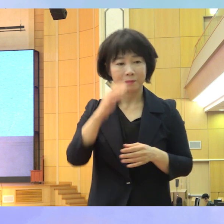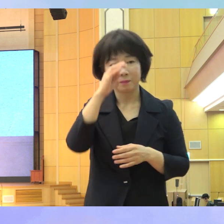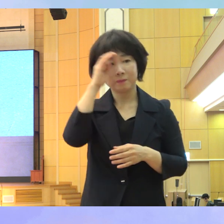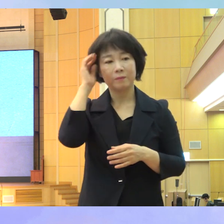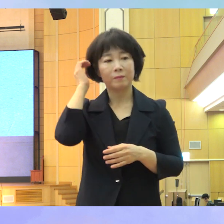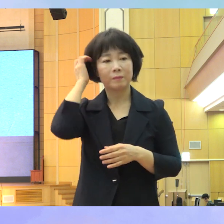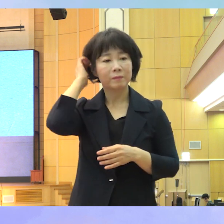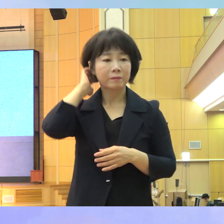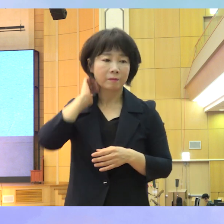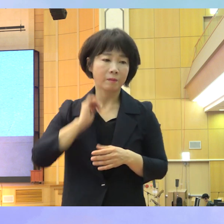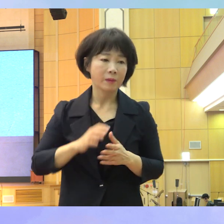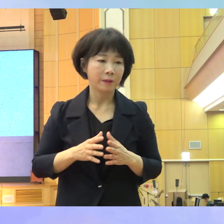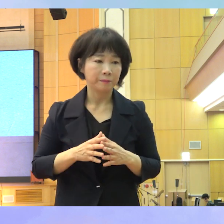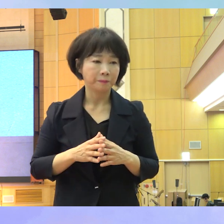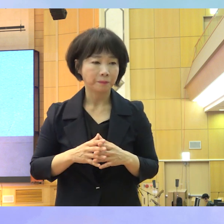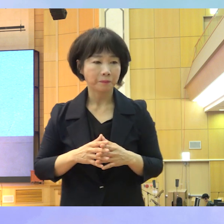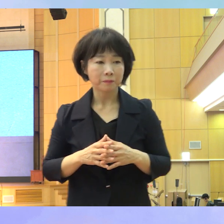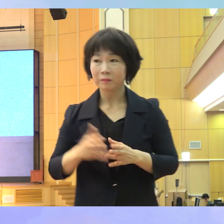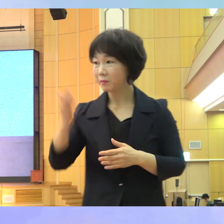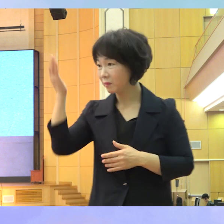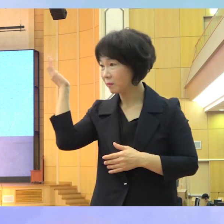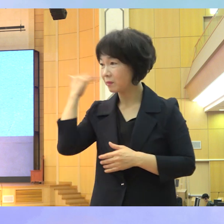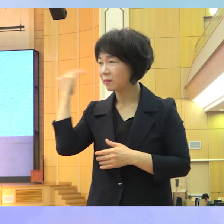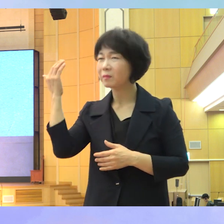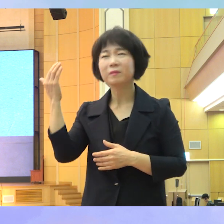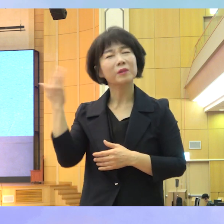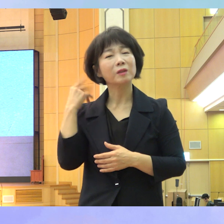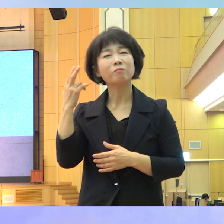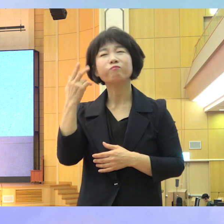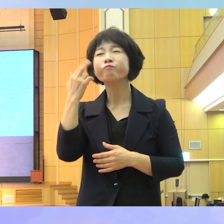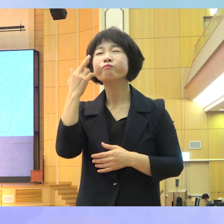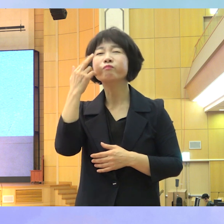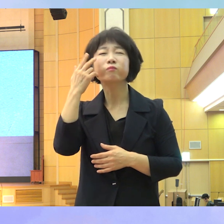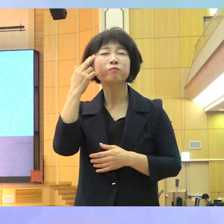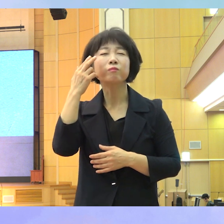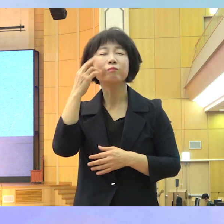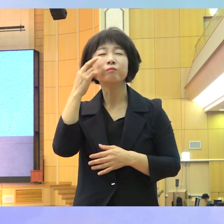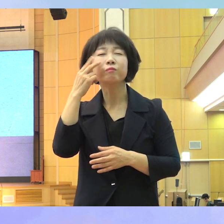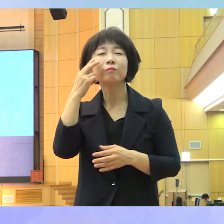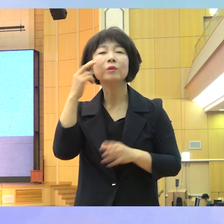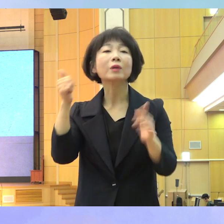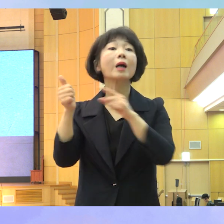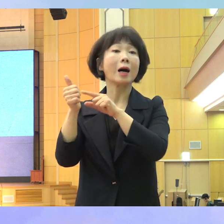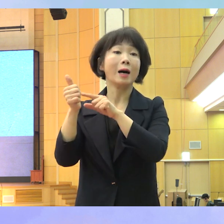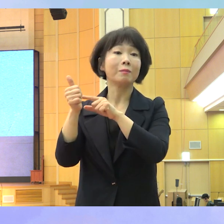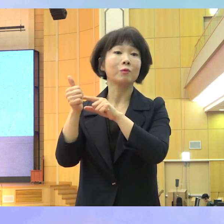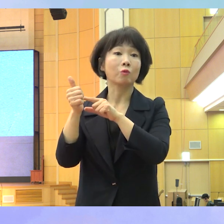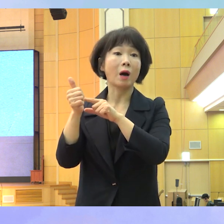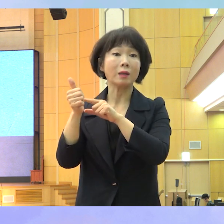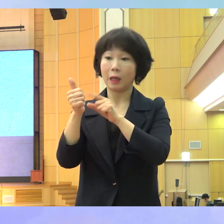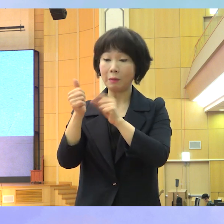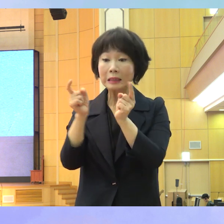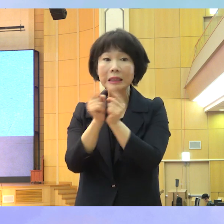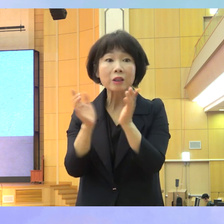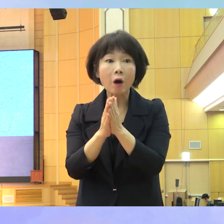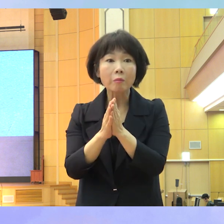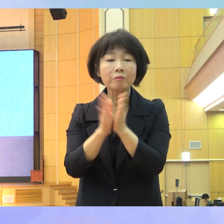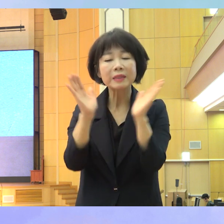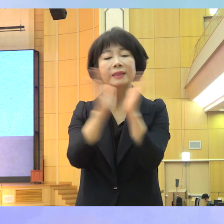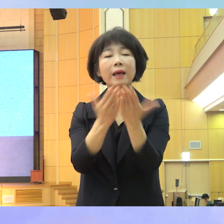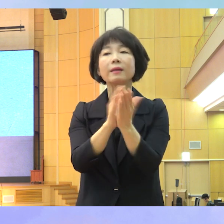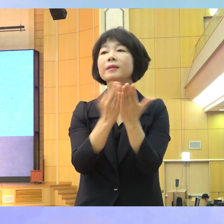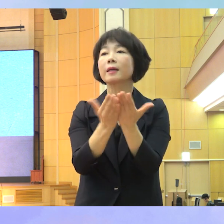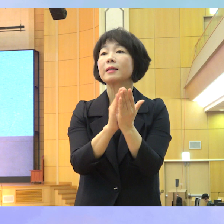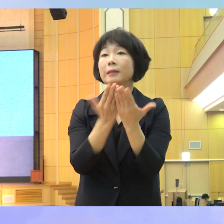J.C. 라일리라는 사람이 있어요. 그 사람이 쓴 거룩이라는 책이 있거든요.